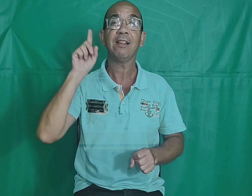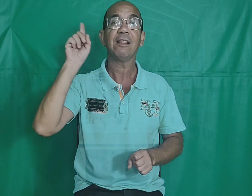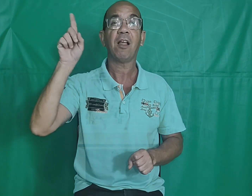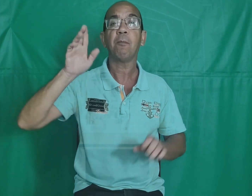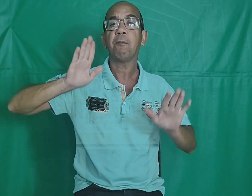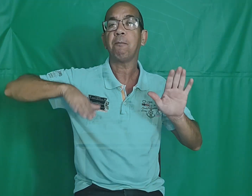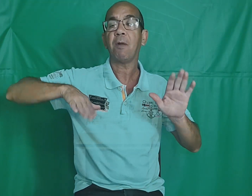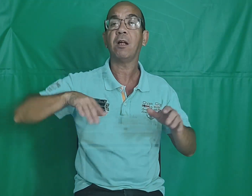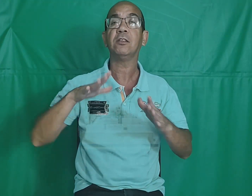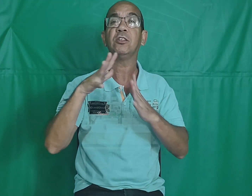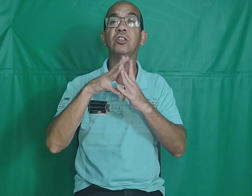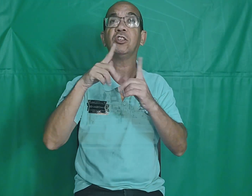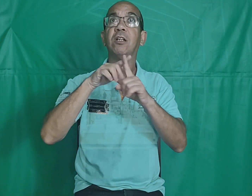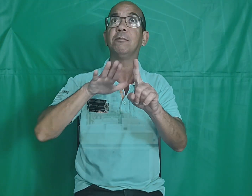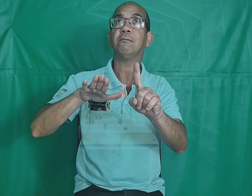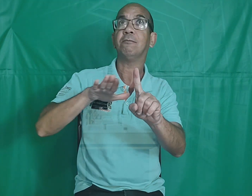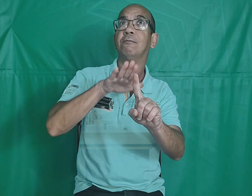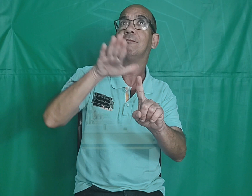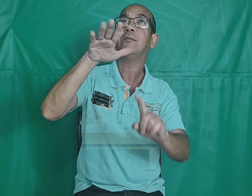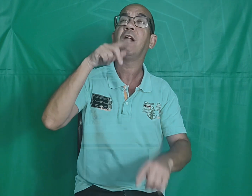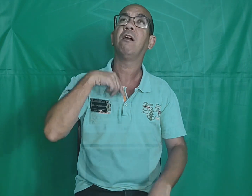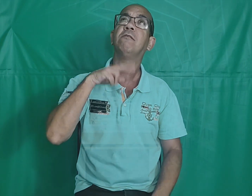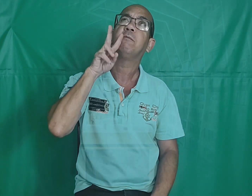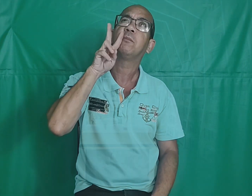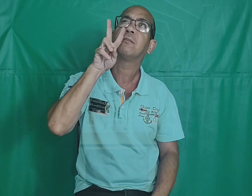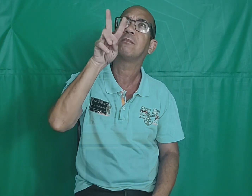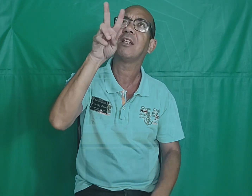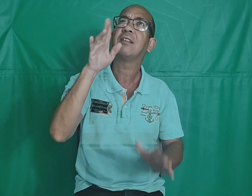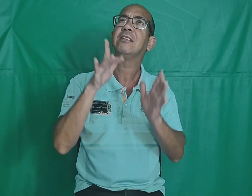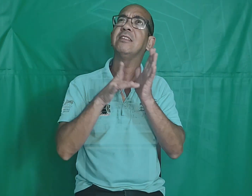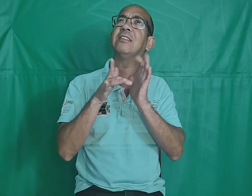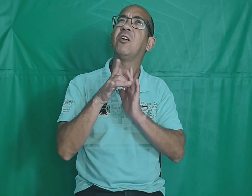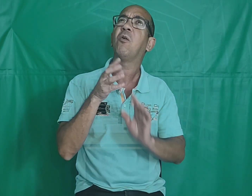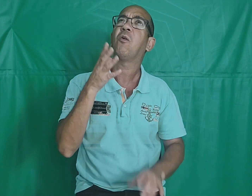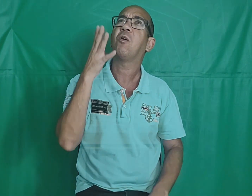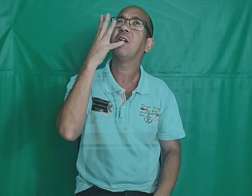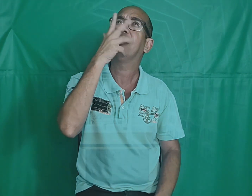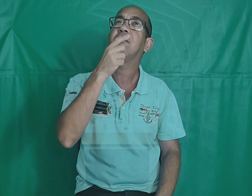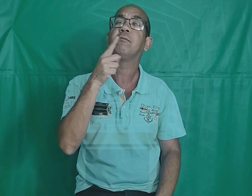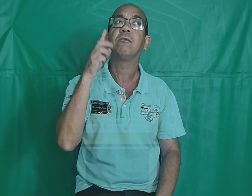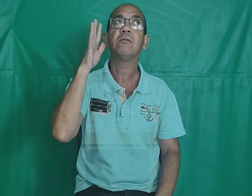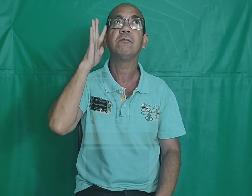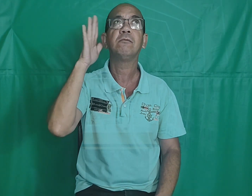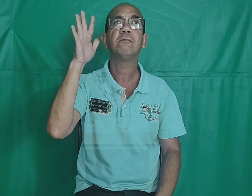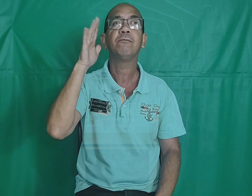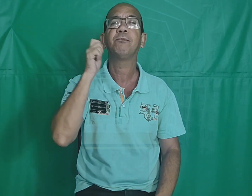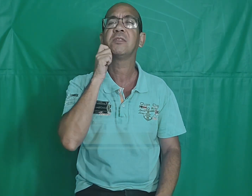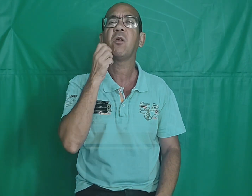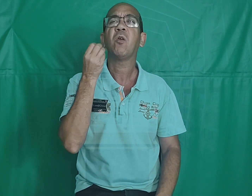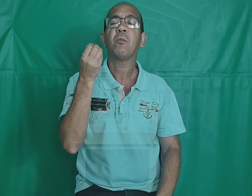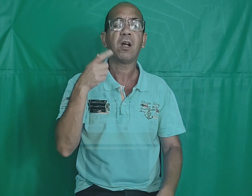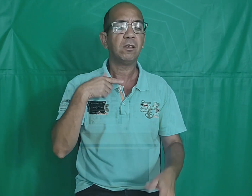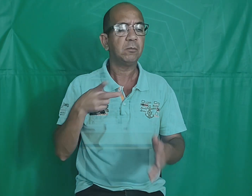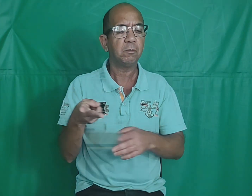na praia, avistei no alto a linda paróquia Nossa Senhora de Nazaré e me perguntei como poderia participar.